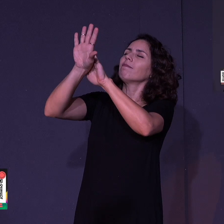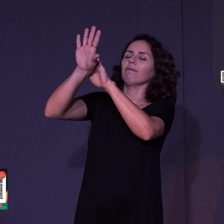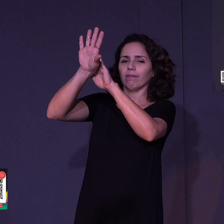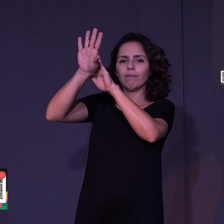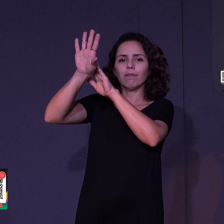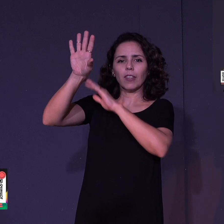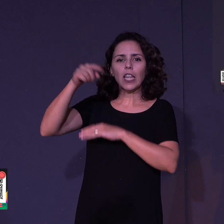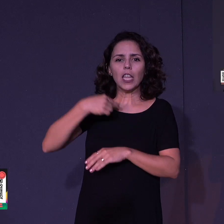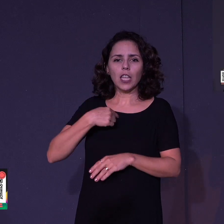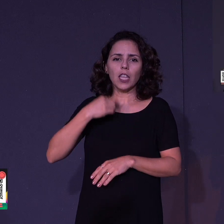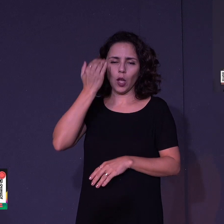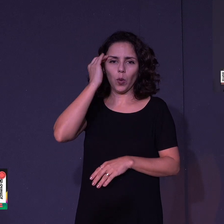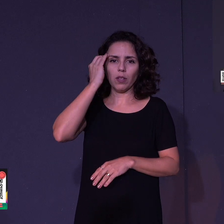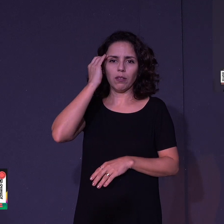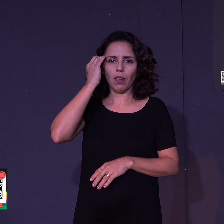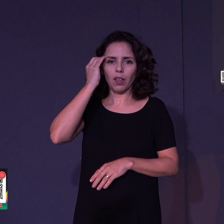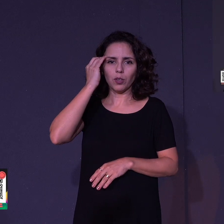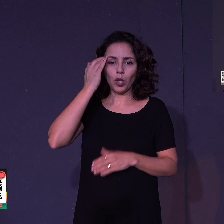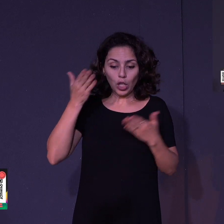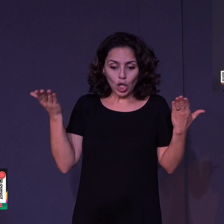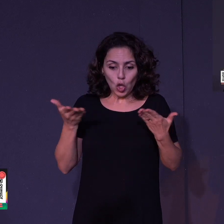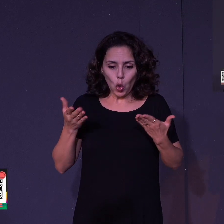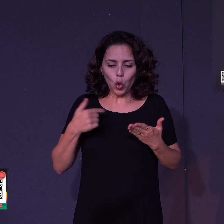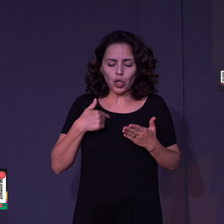hoje, passa a ser eterno, numa